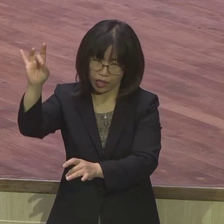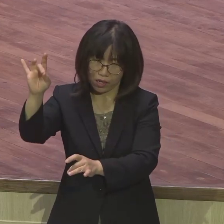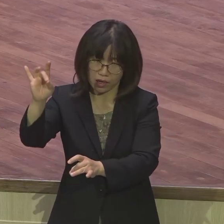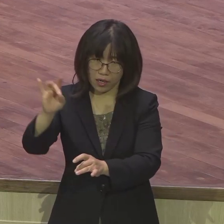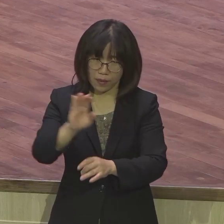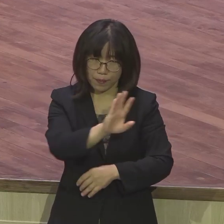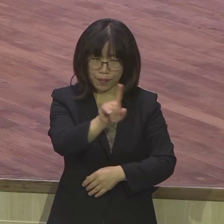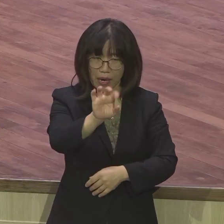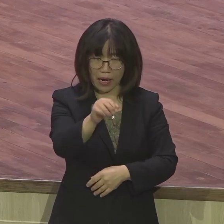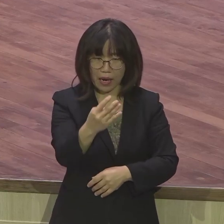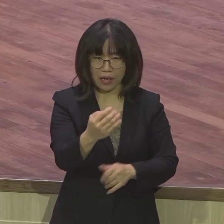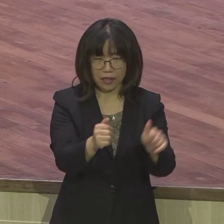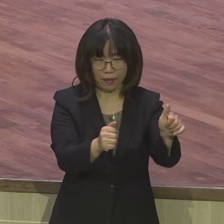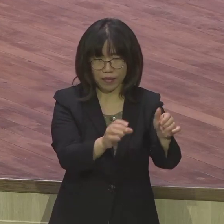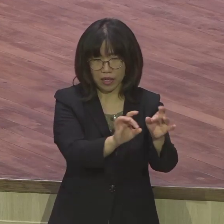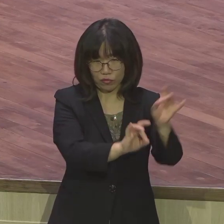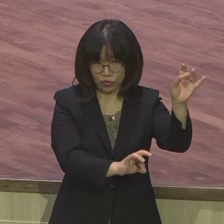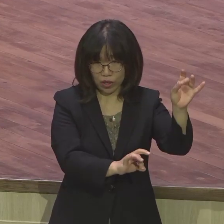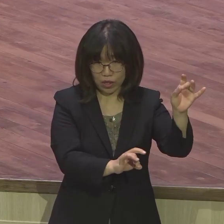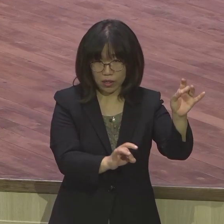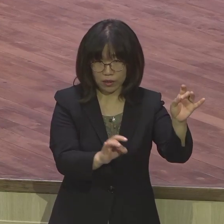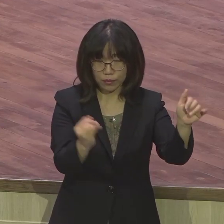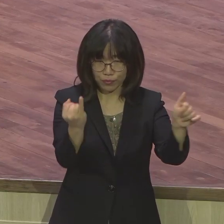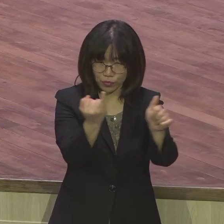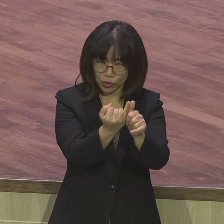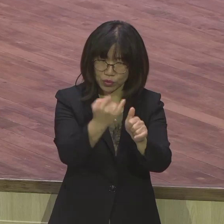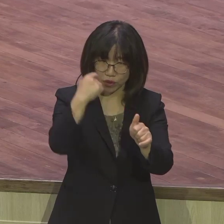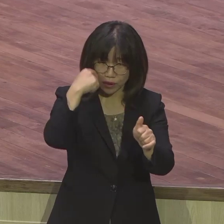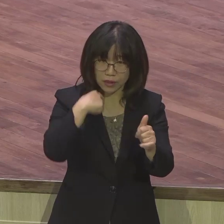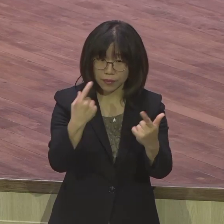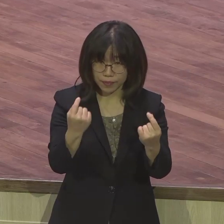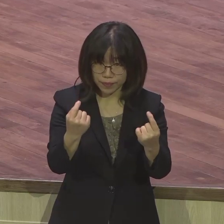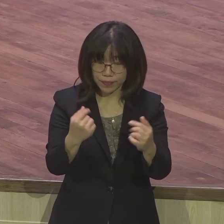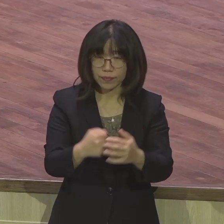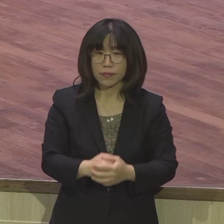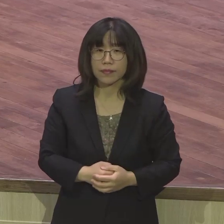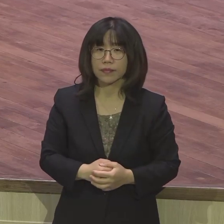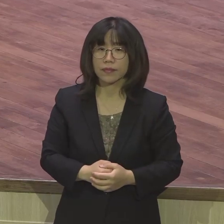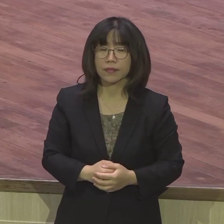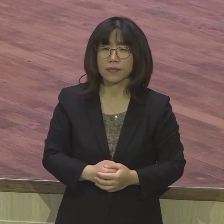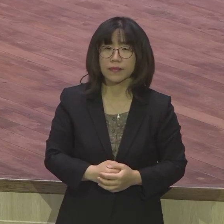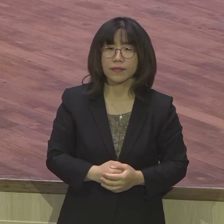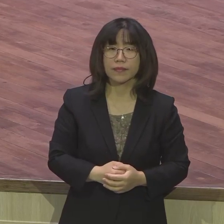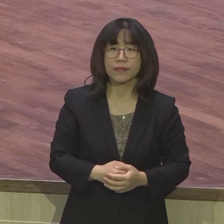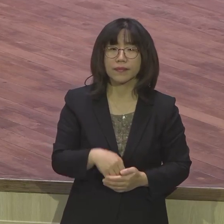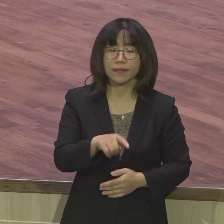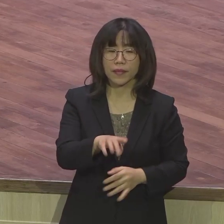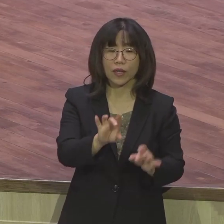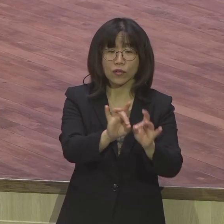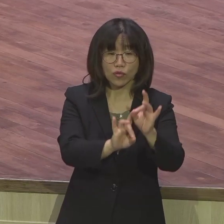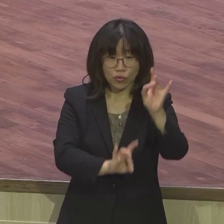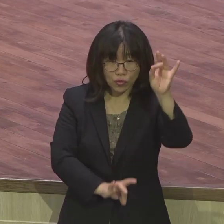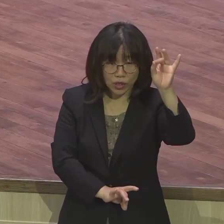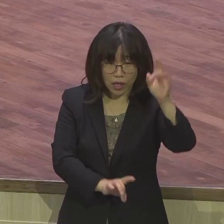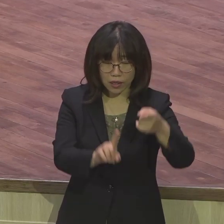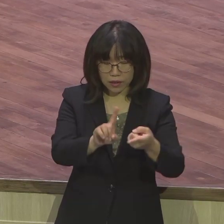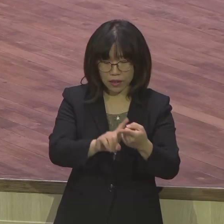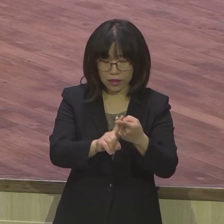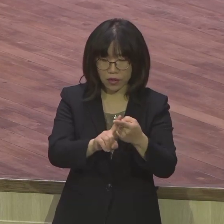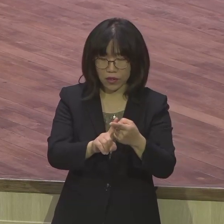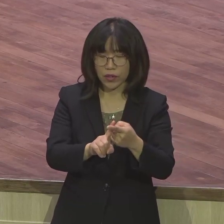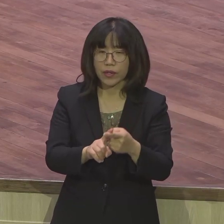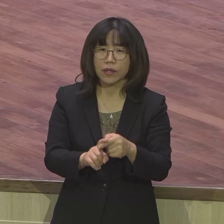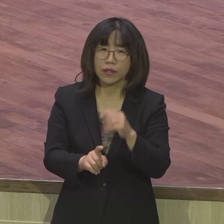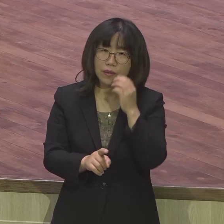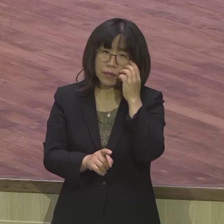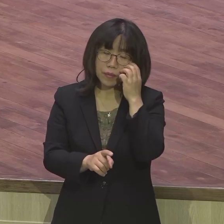오늘 신명기 32장 16절에서 17절에 보면 이 우상이라는 것을 구체적으로 말하고 있는데요. 신명기